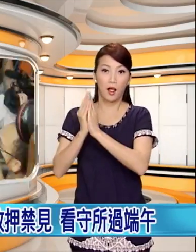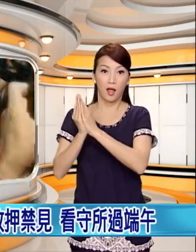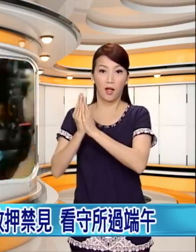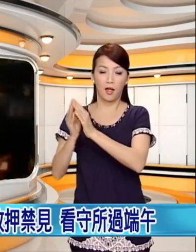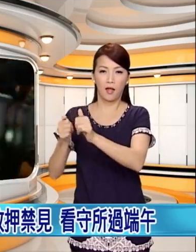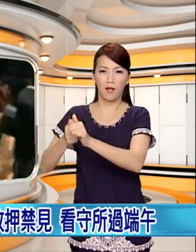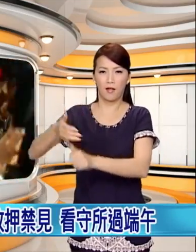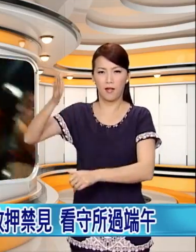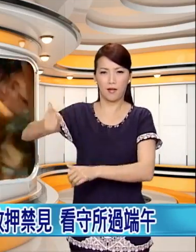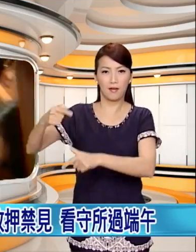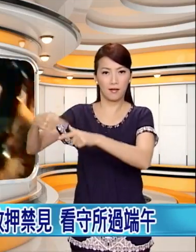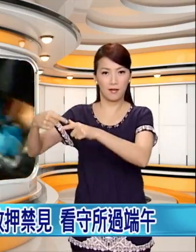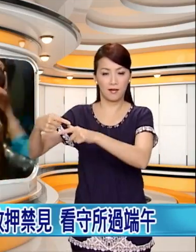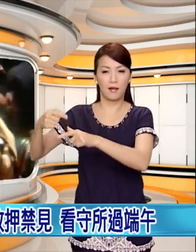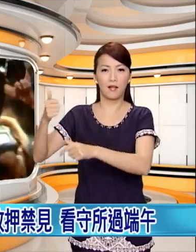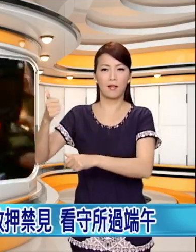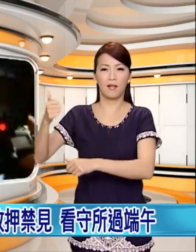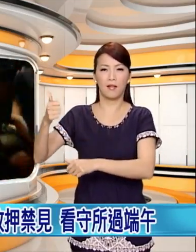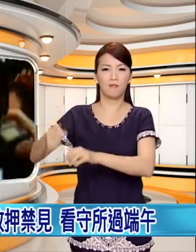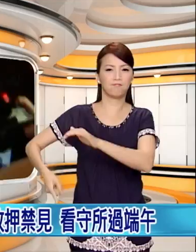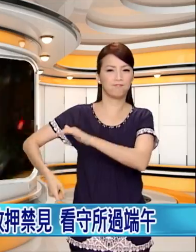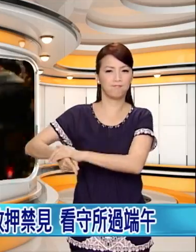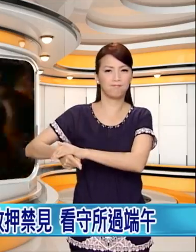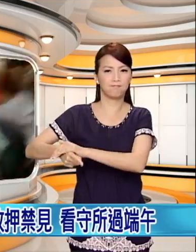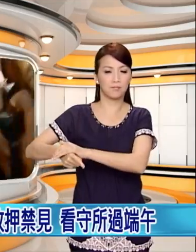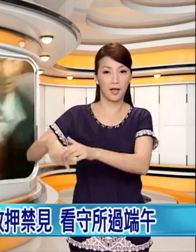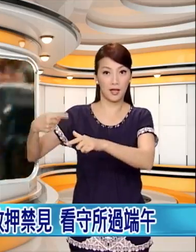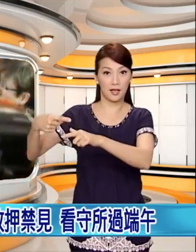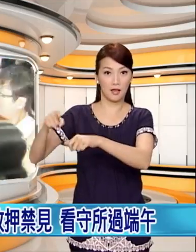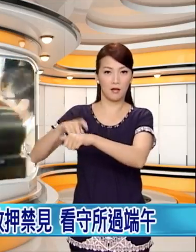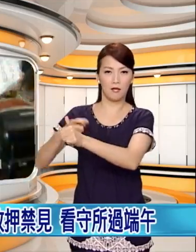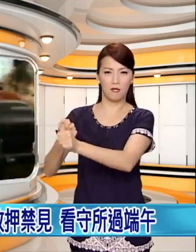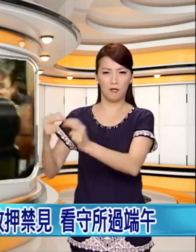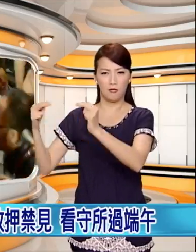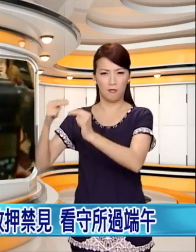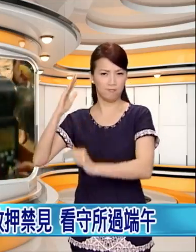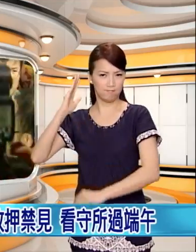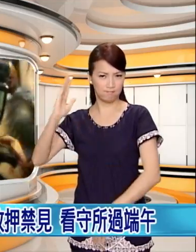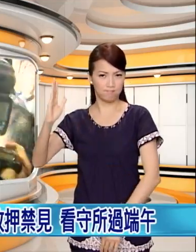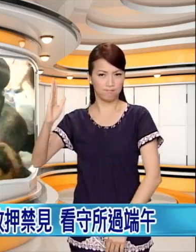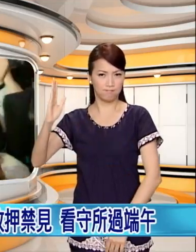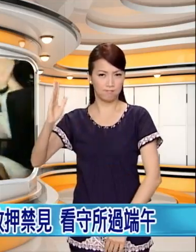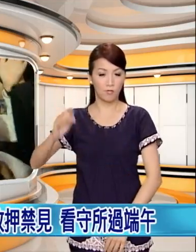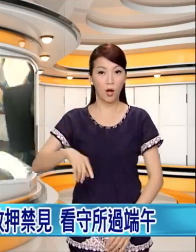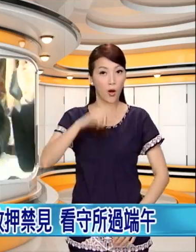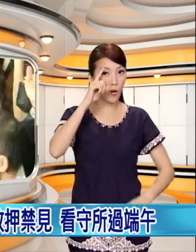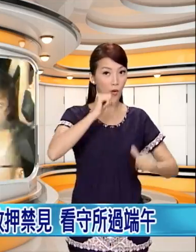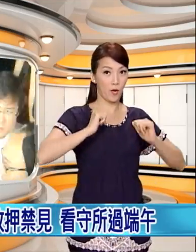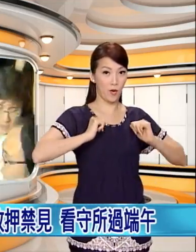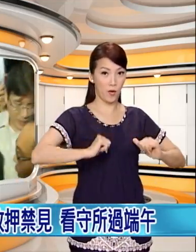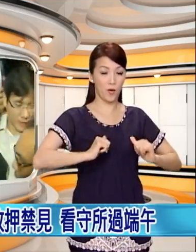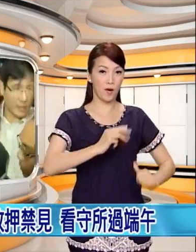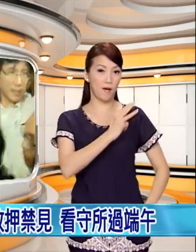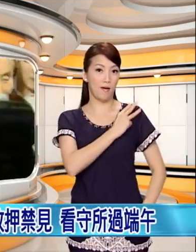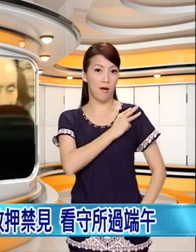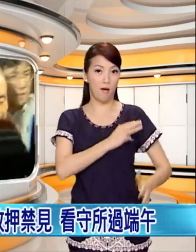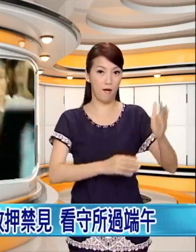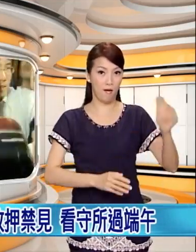被收押禁见，而远雄董事长赵腾雄也被控行贿，原本以500万元交